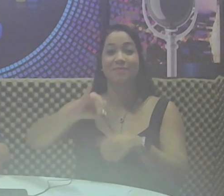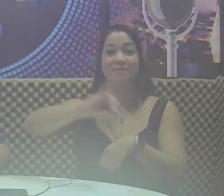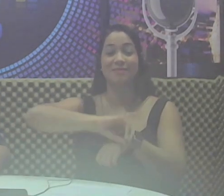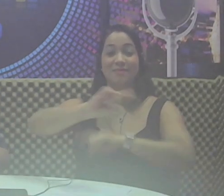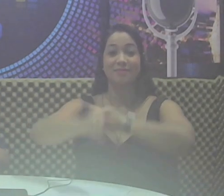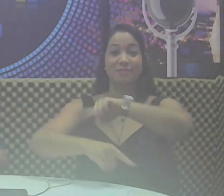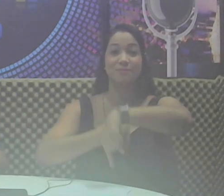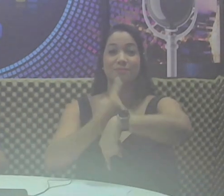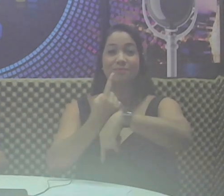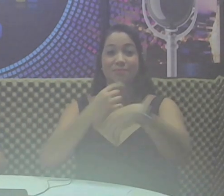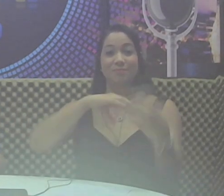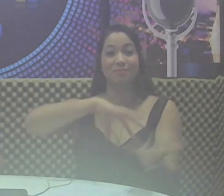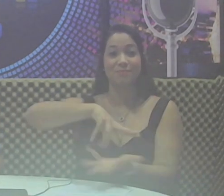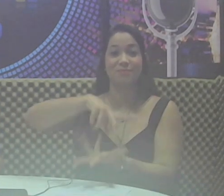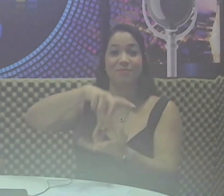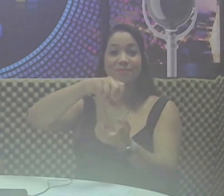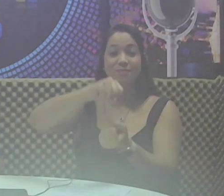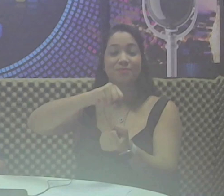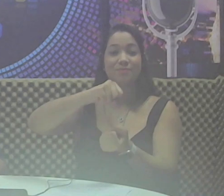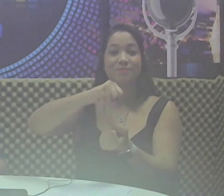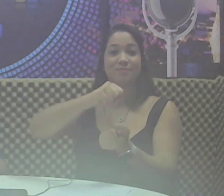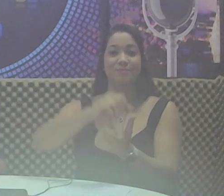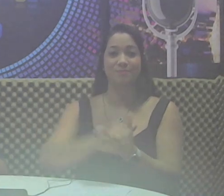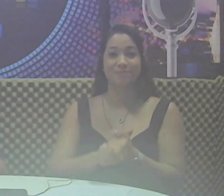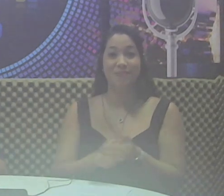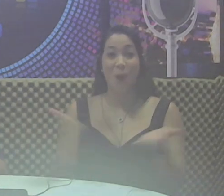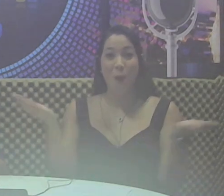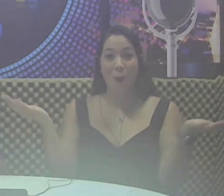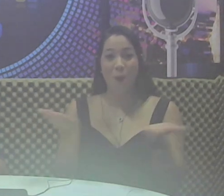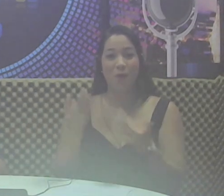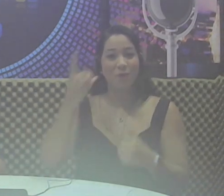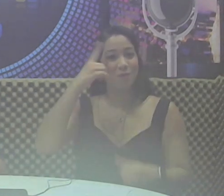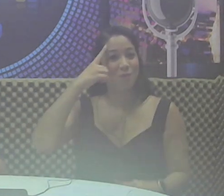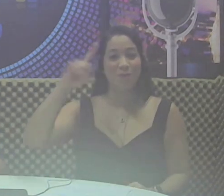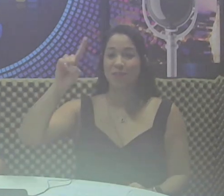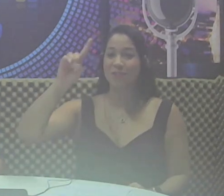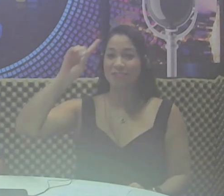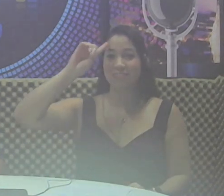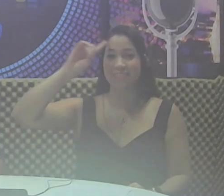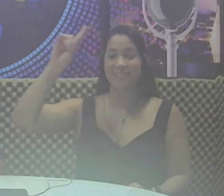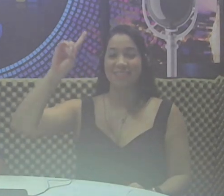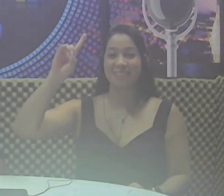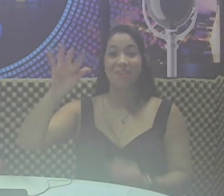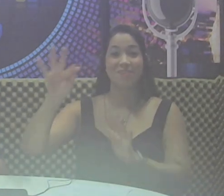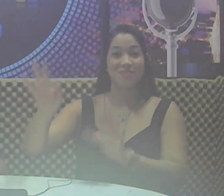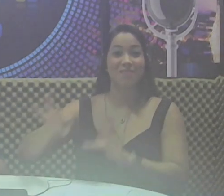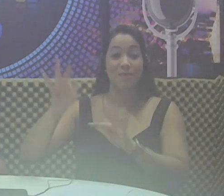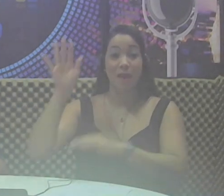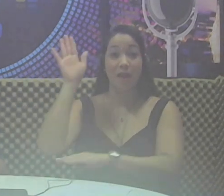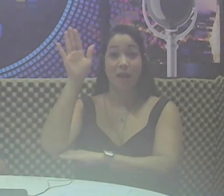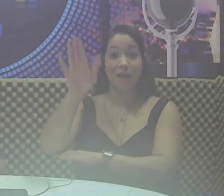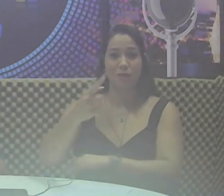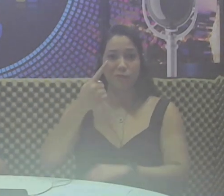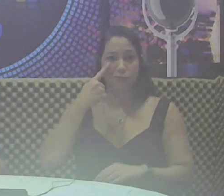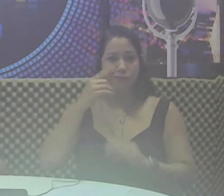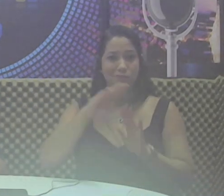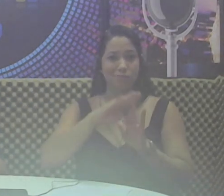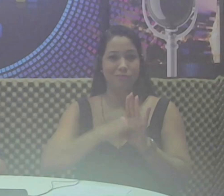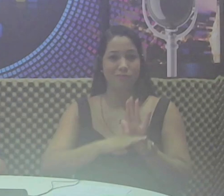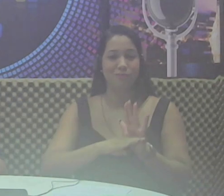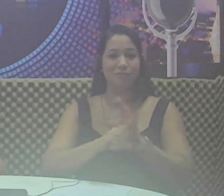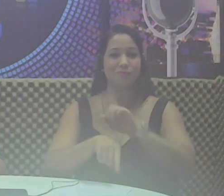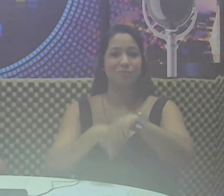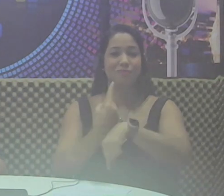Inovação e Sustentabilidade. Hoje é o último dia de FEMEC e, à tarde, você confere na Arena